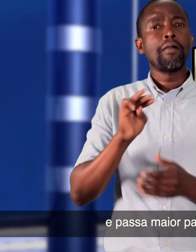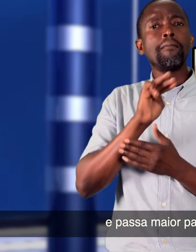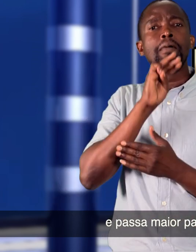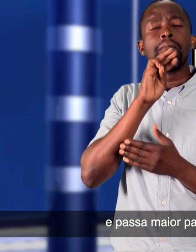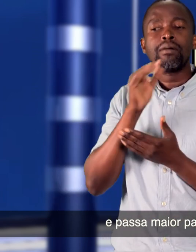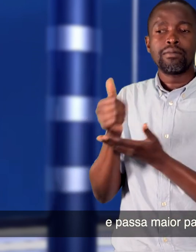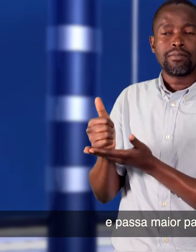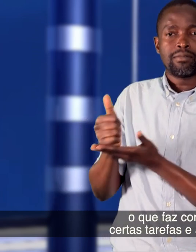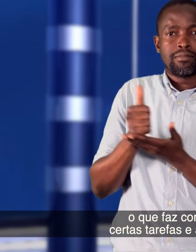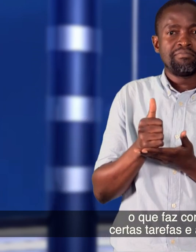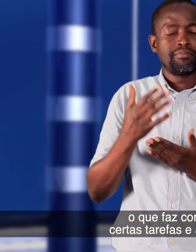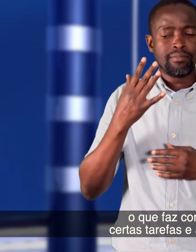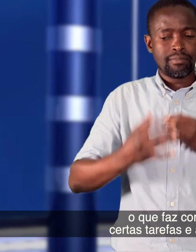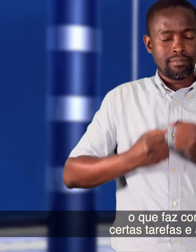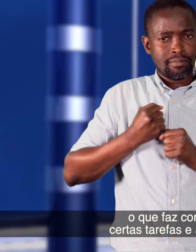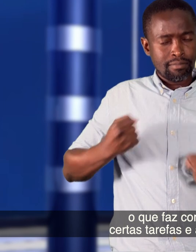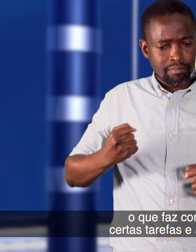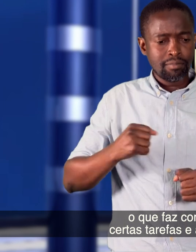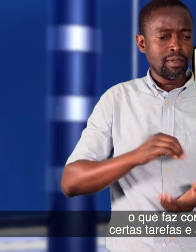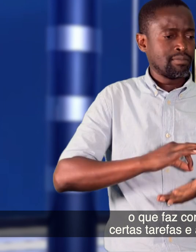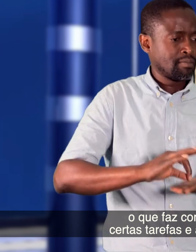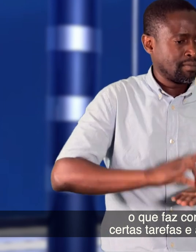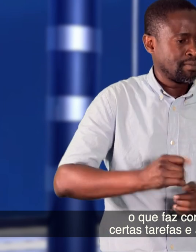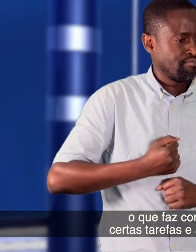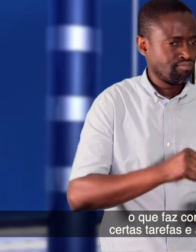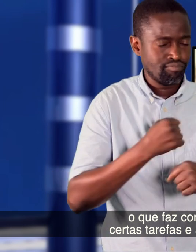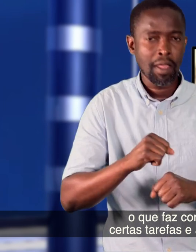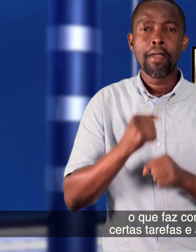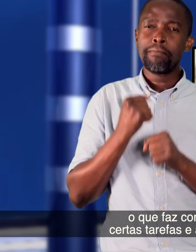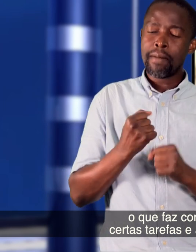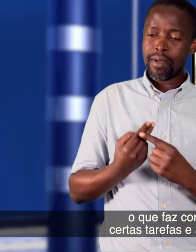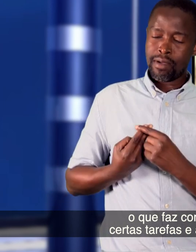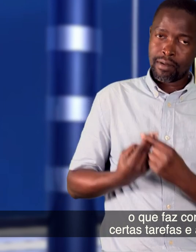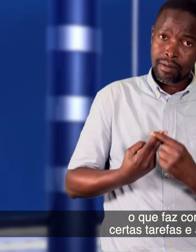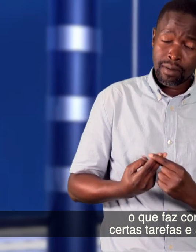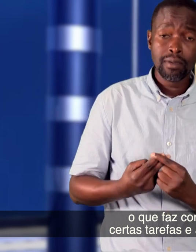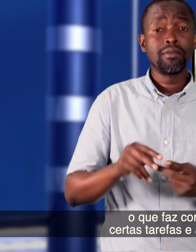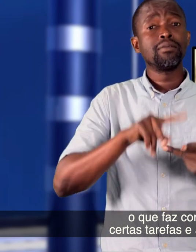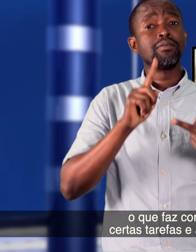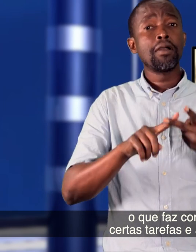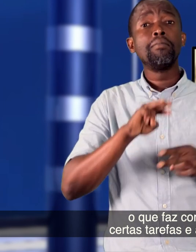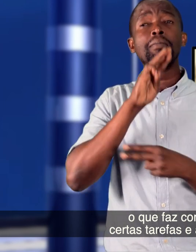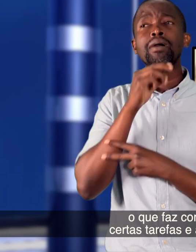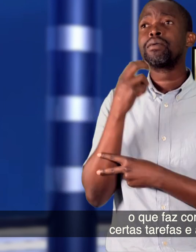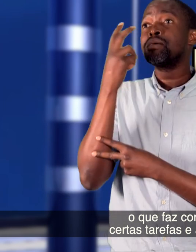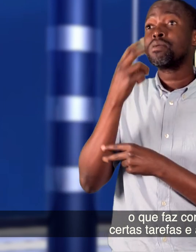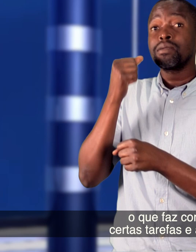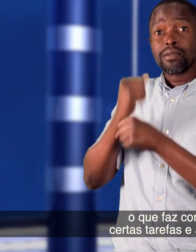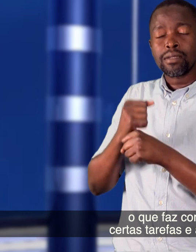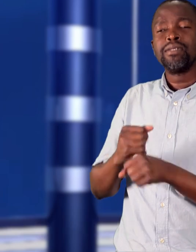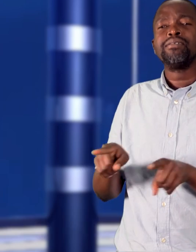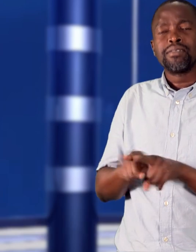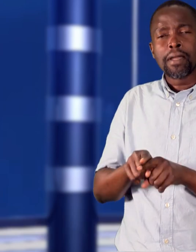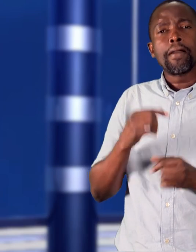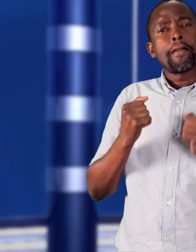ao colo da sua mãe, o que faz com que ela não consiga realizar certas tarefas e até mesmo procurar um